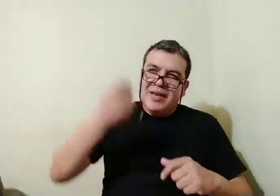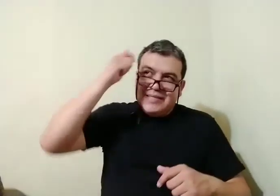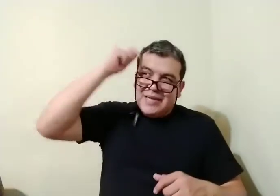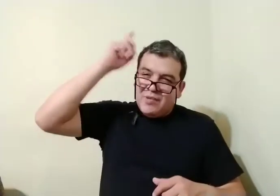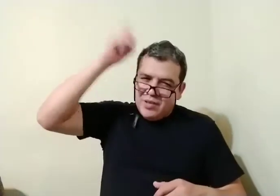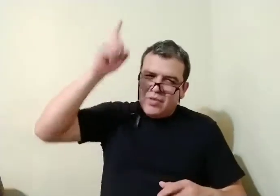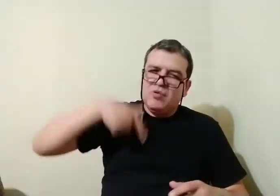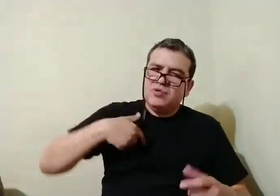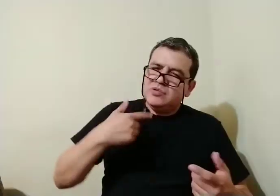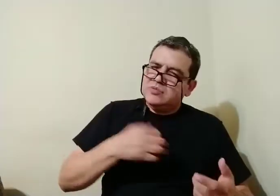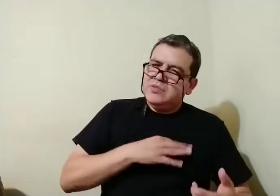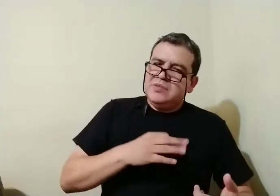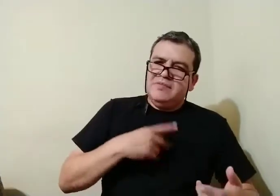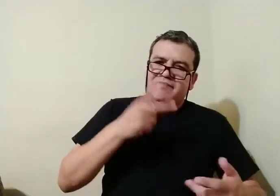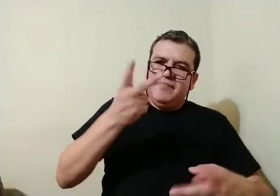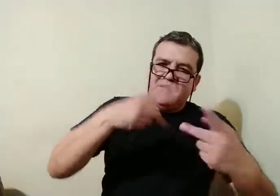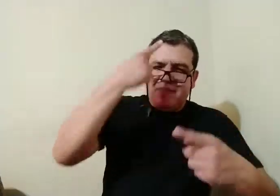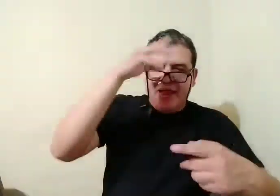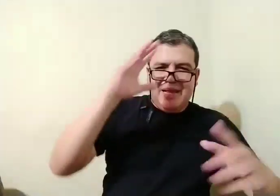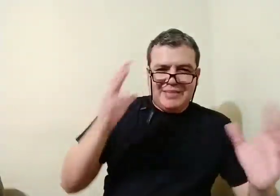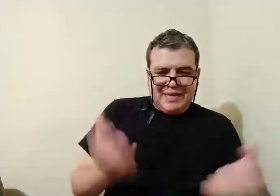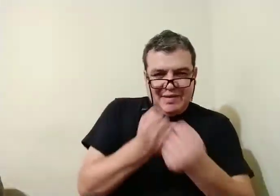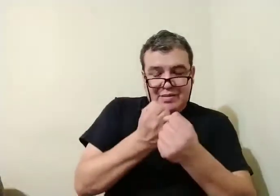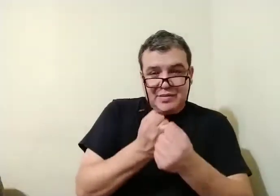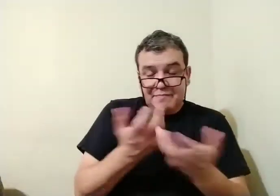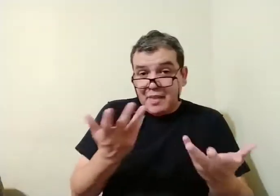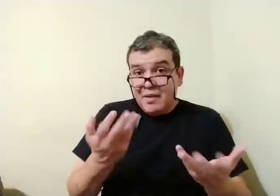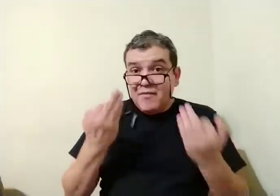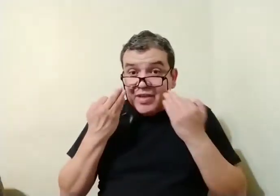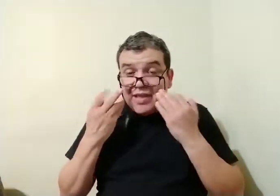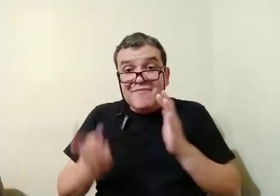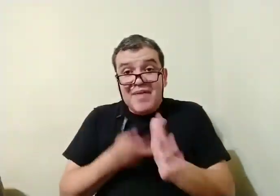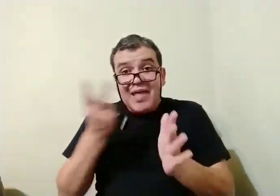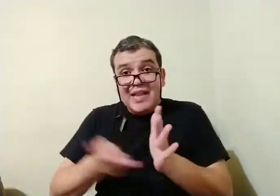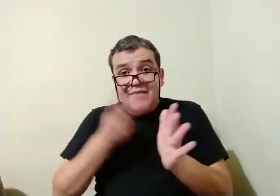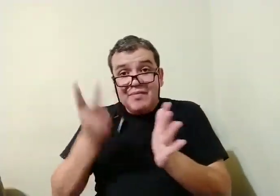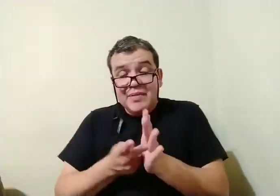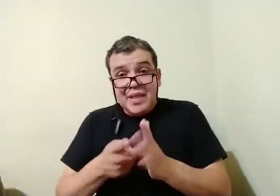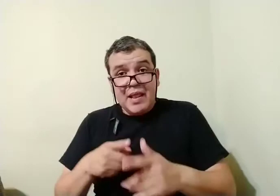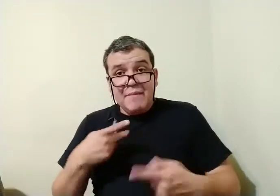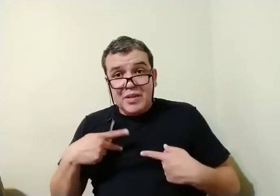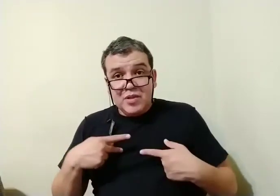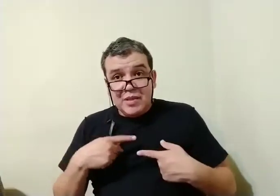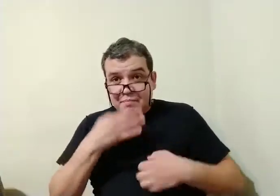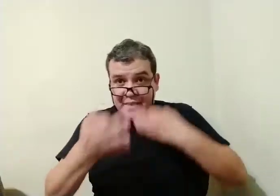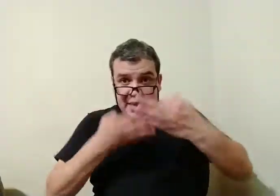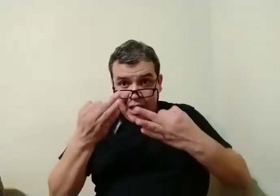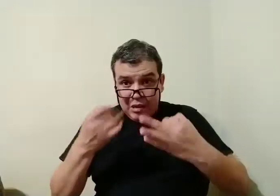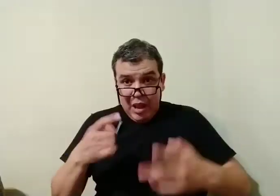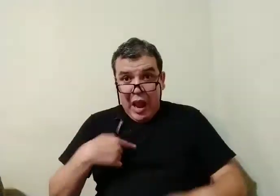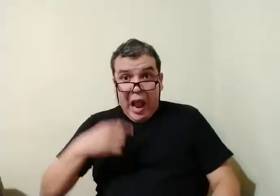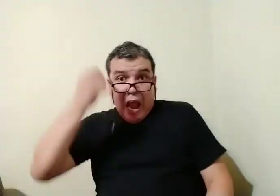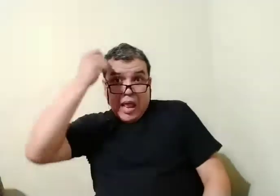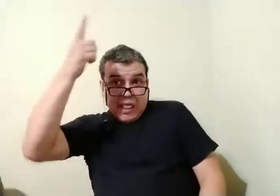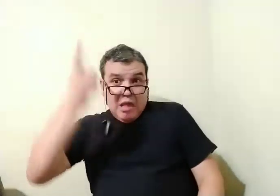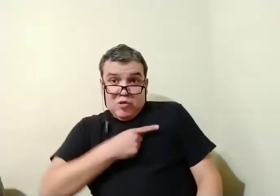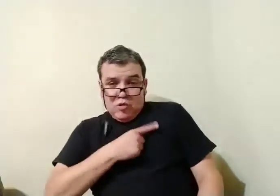mismo Espíritu Santo que inspiró la palabra de Dios trabajaba a través de ella